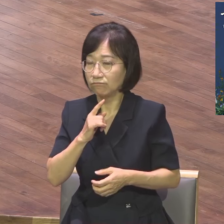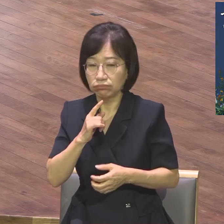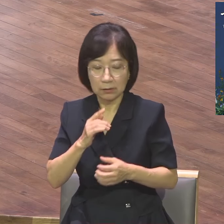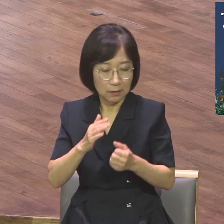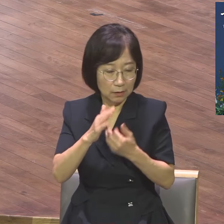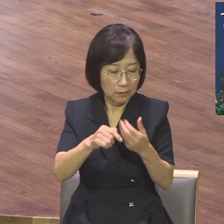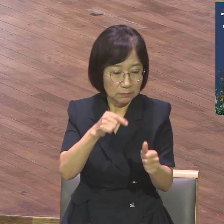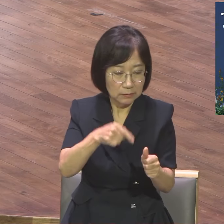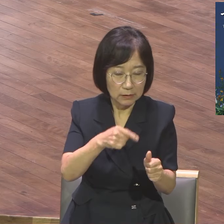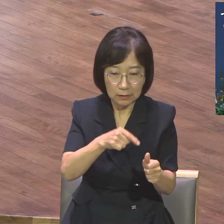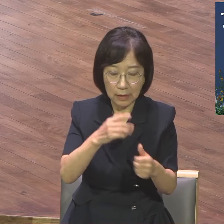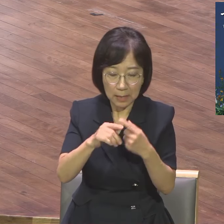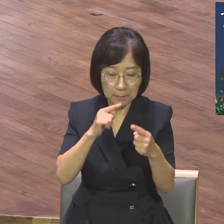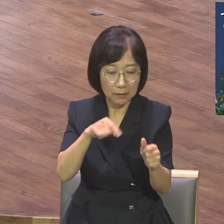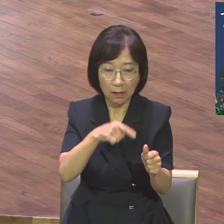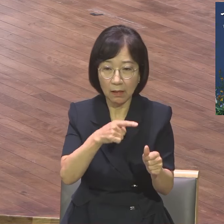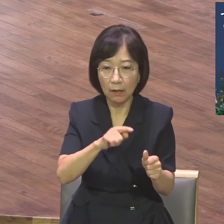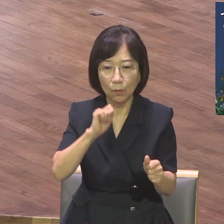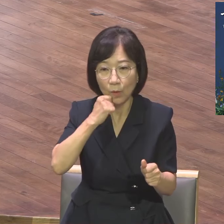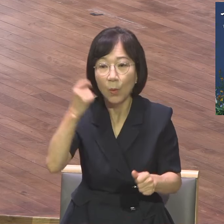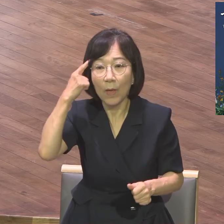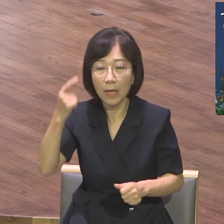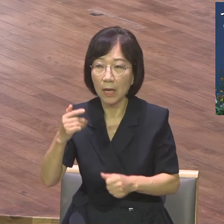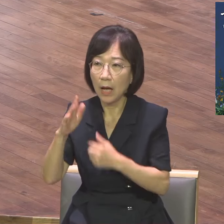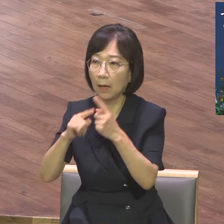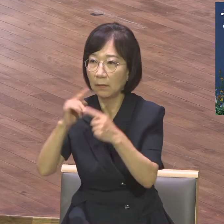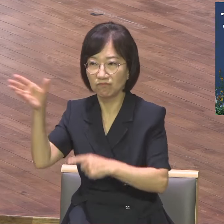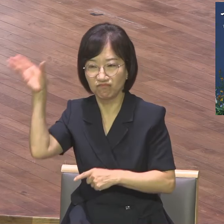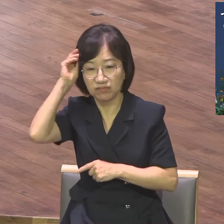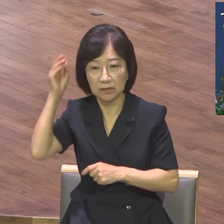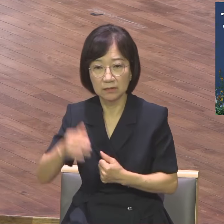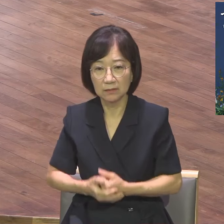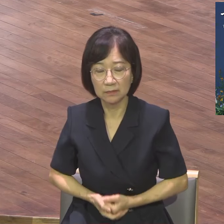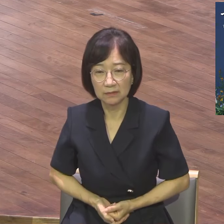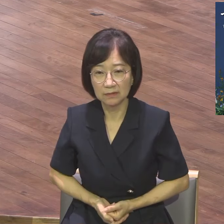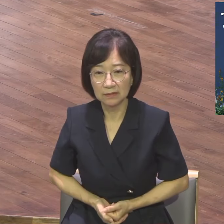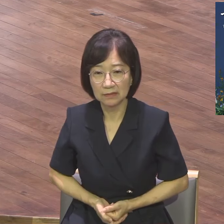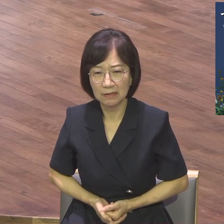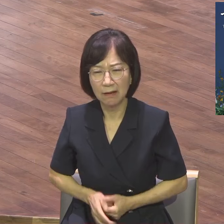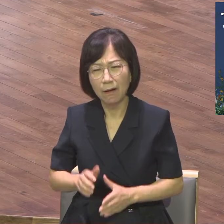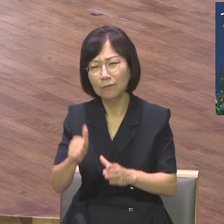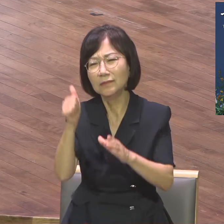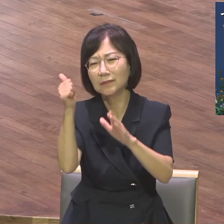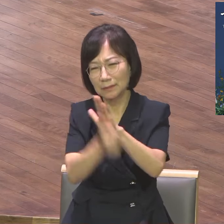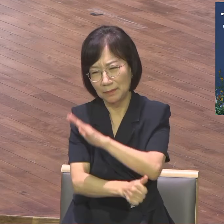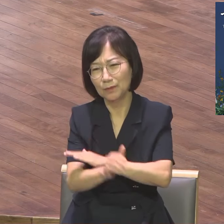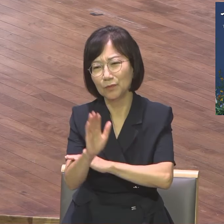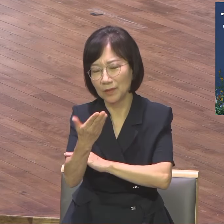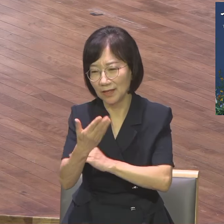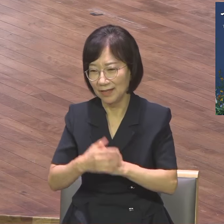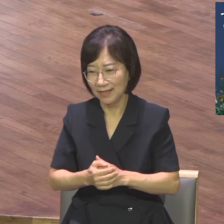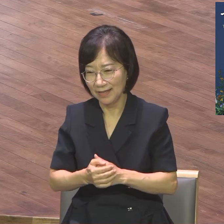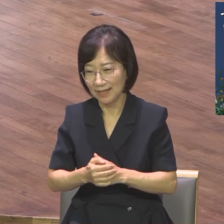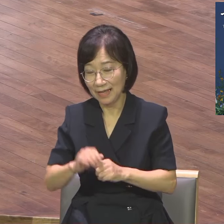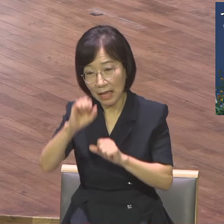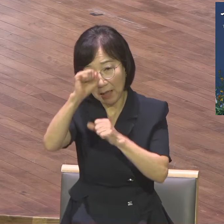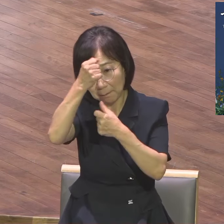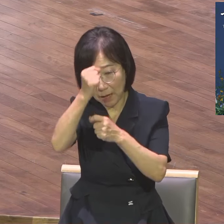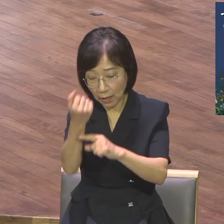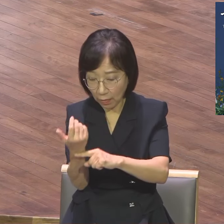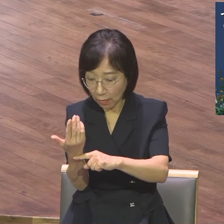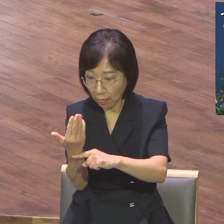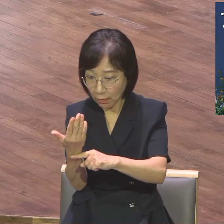성경 공부를 못 가르쳐요. 왜? 말씀이 없어가지고. 그러니 실패할 수밖에 없죠. 내 발의 등인데, 내